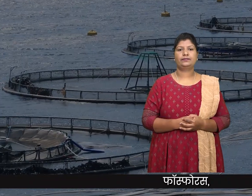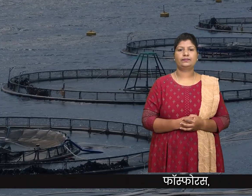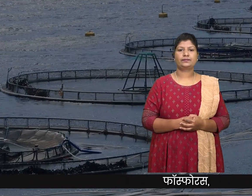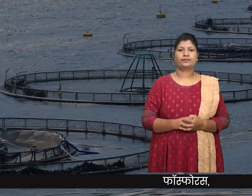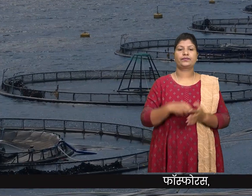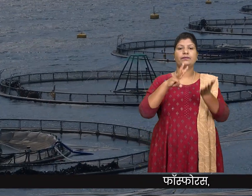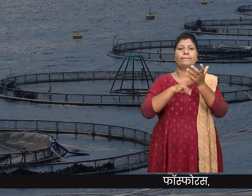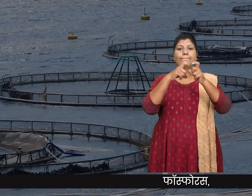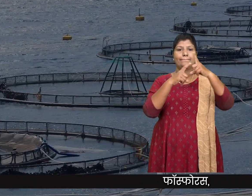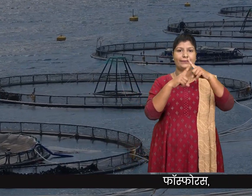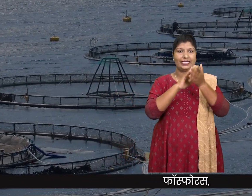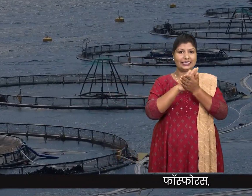फास्फोरस,